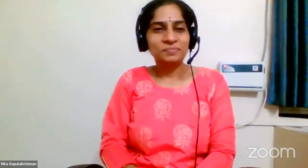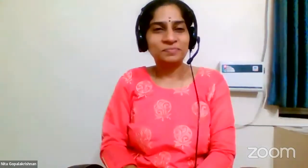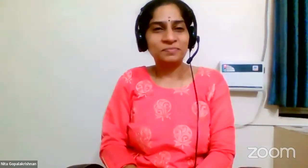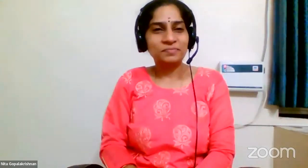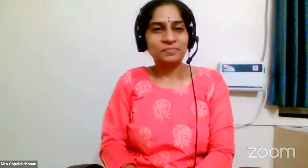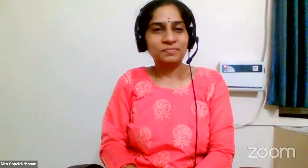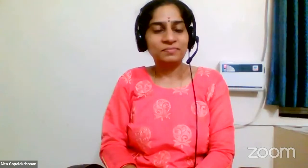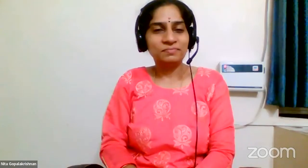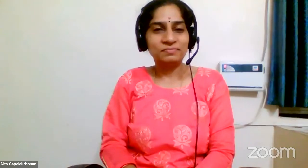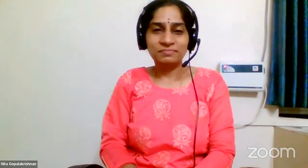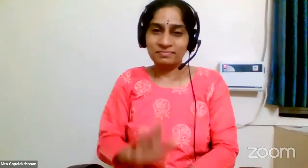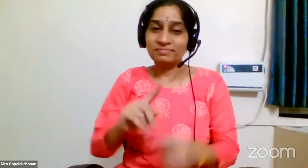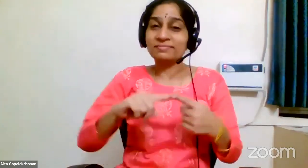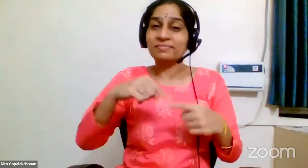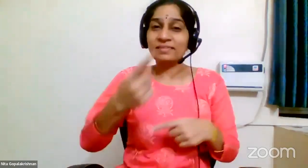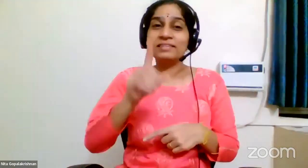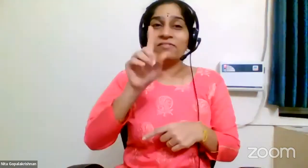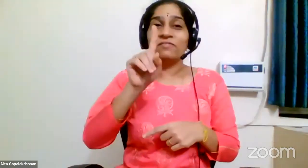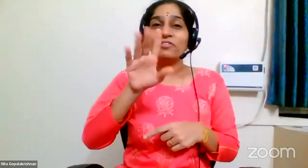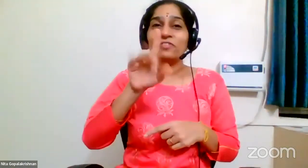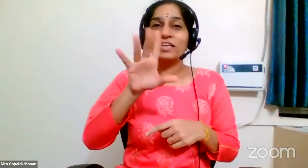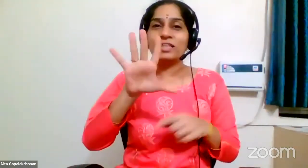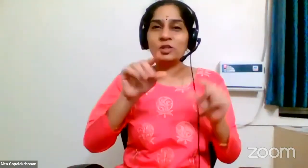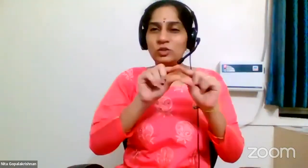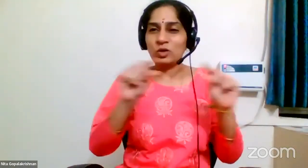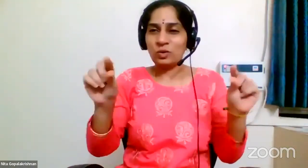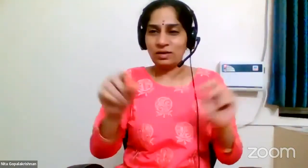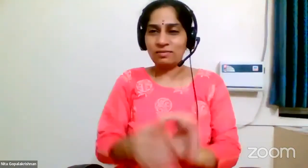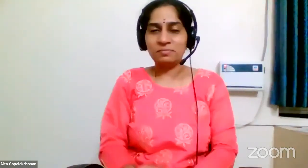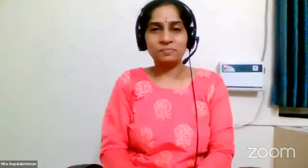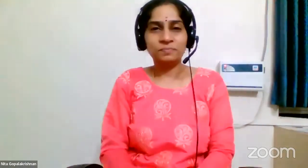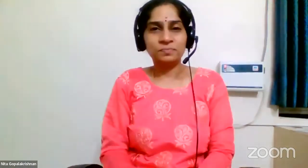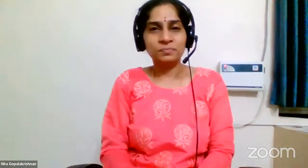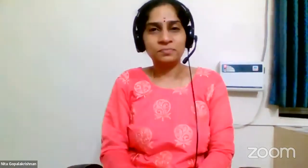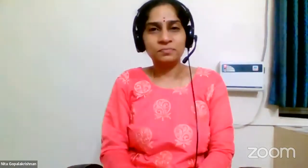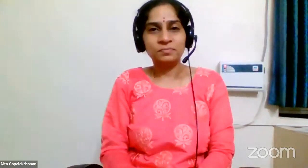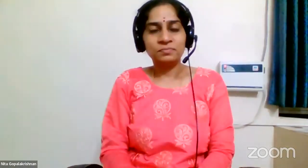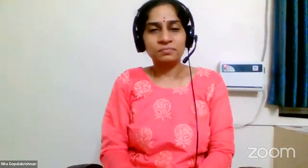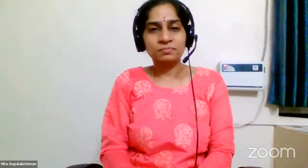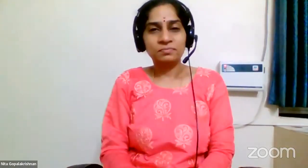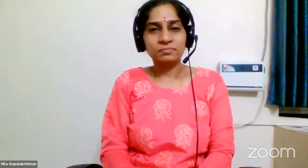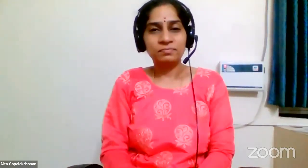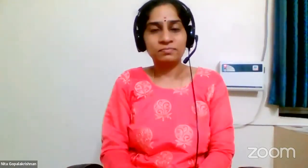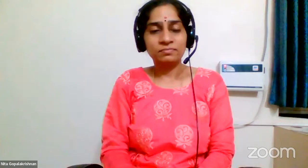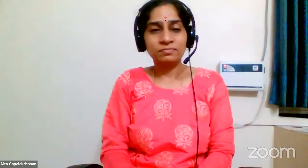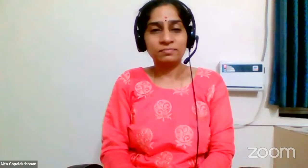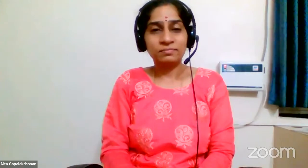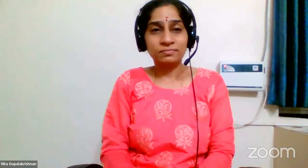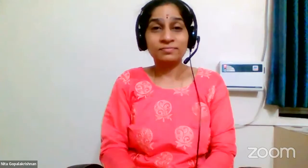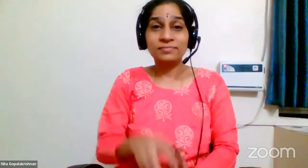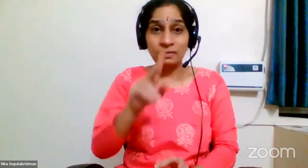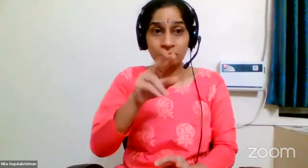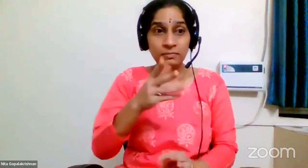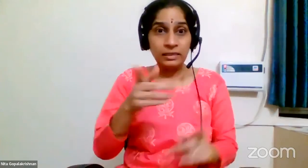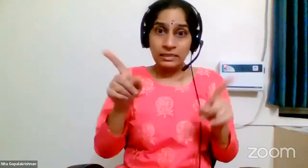भगवान 15वें श्लोक में आगे बता रहे हैं कि इस प्रकार से अनेकानेक मुक्त आत्माओं